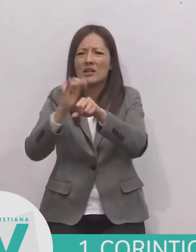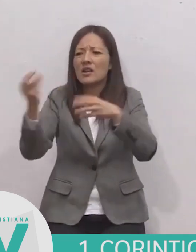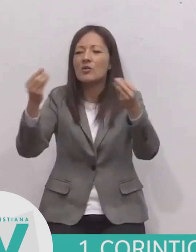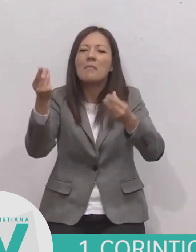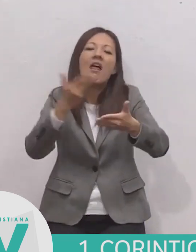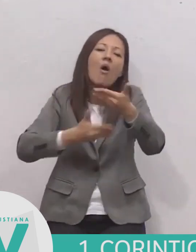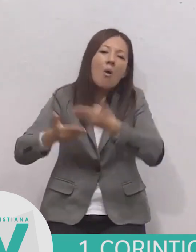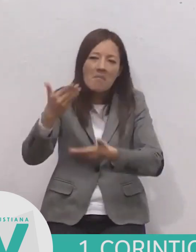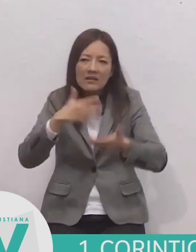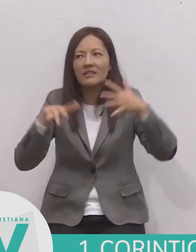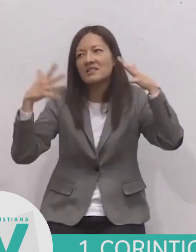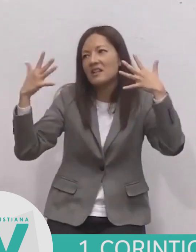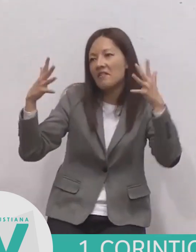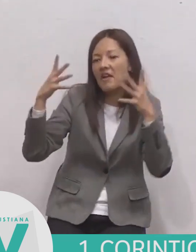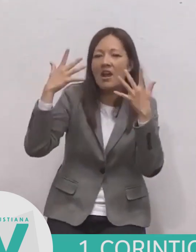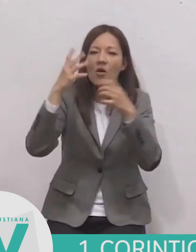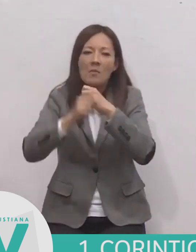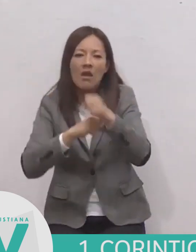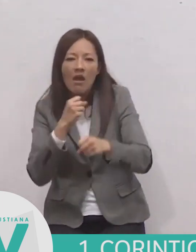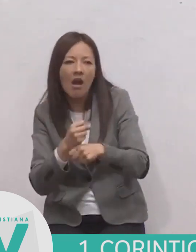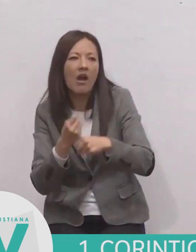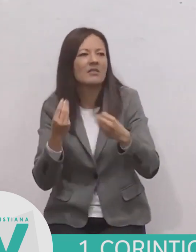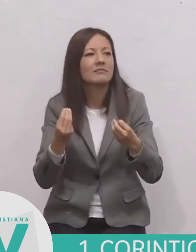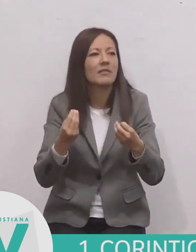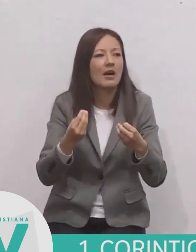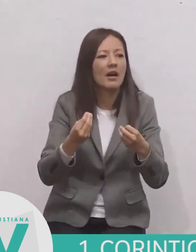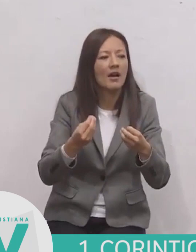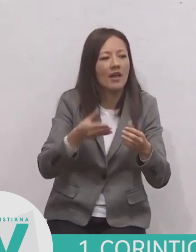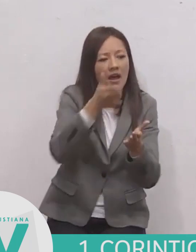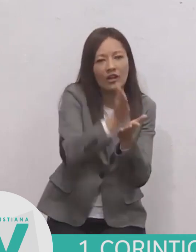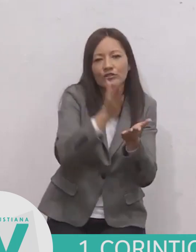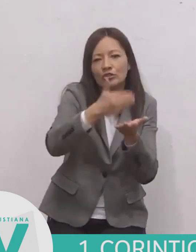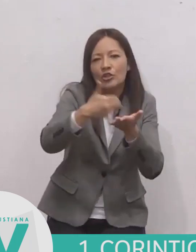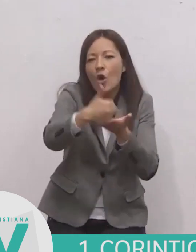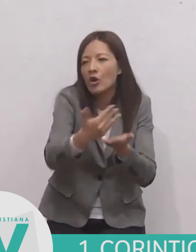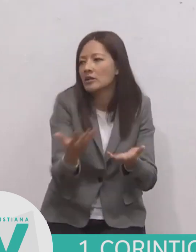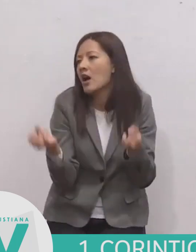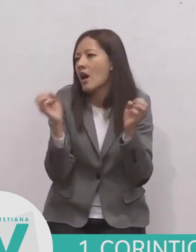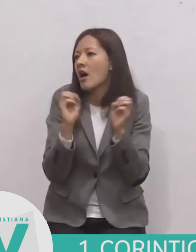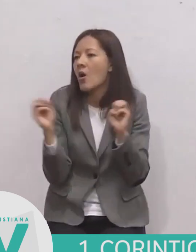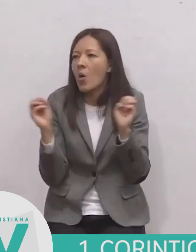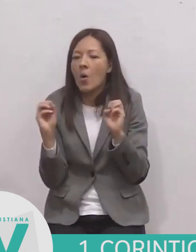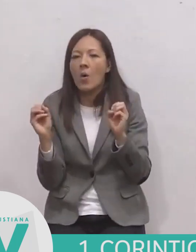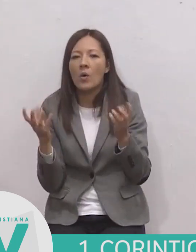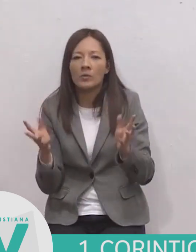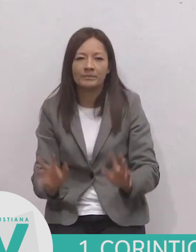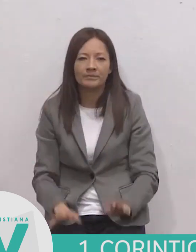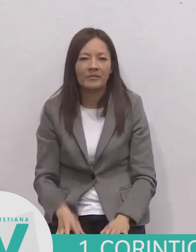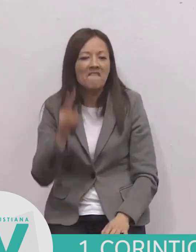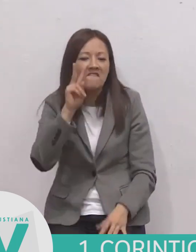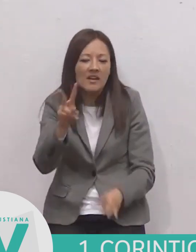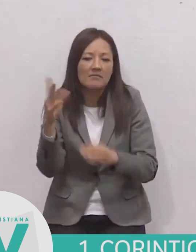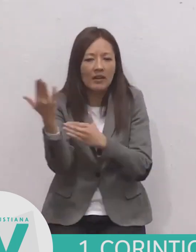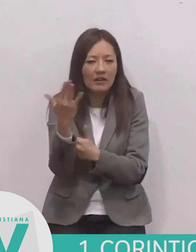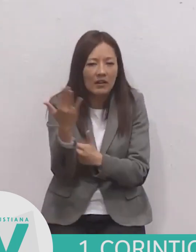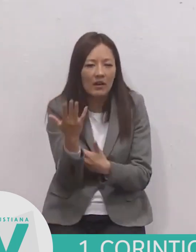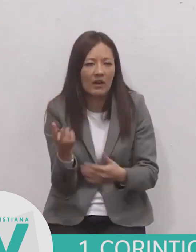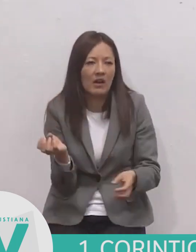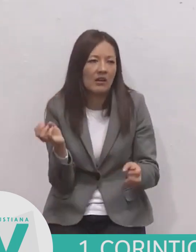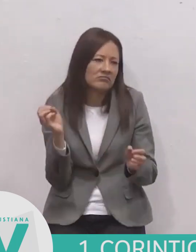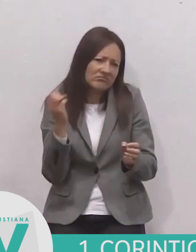para compartir, para celebrar cumpleaños, para partir un quequito, una torta, para ver una película,